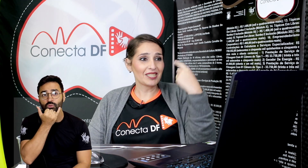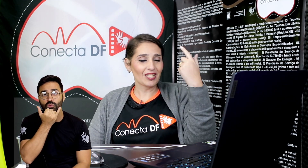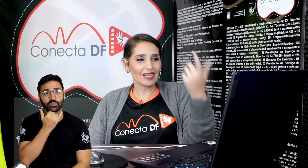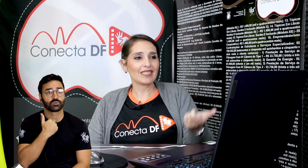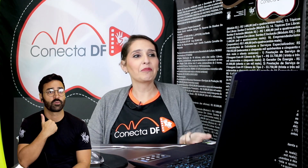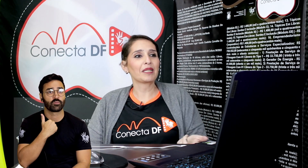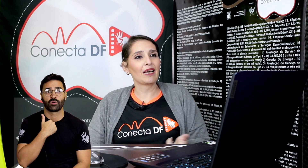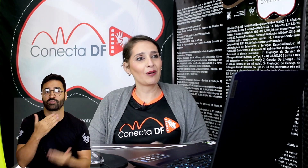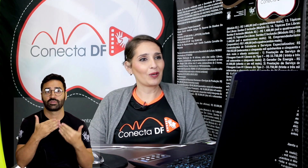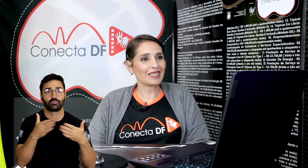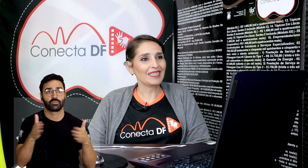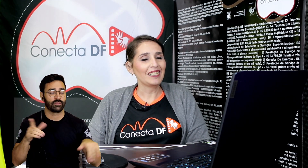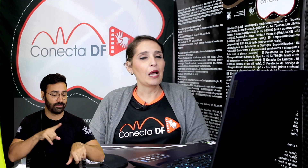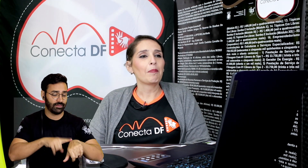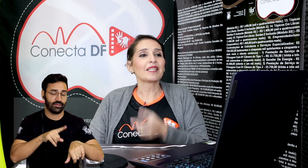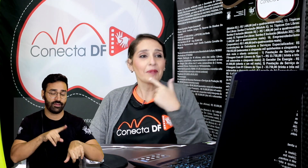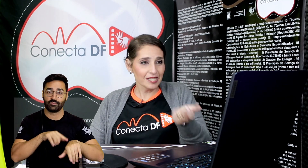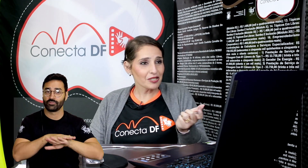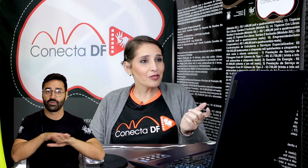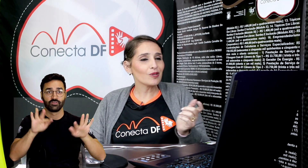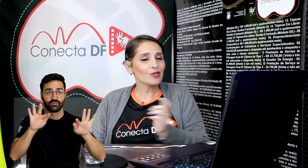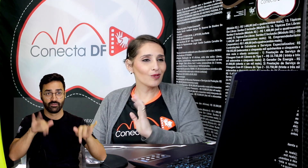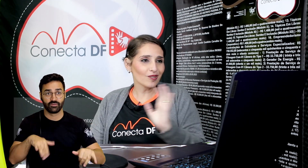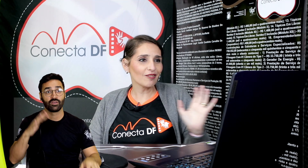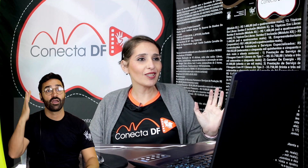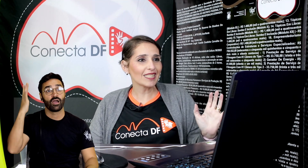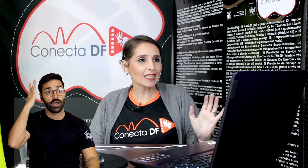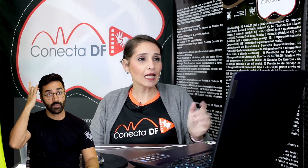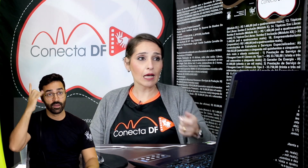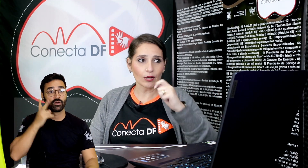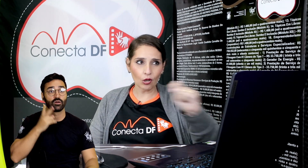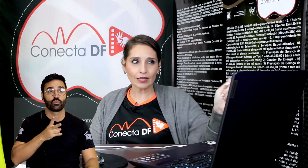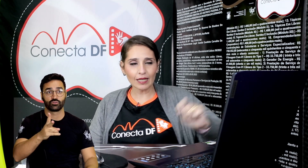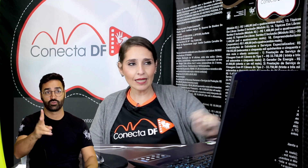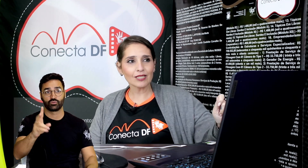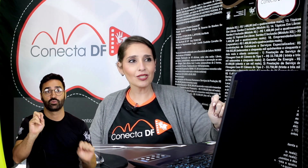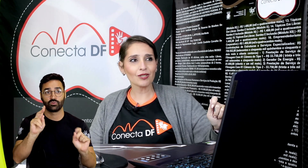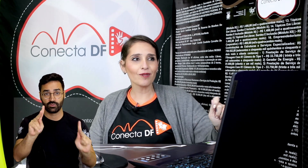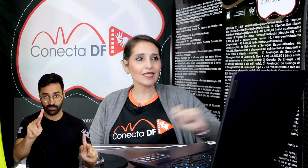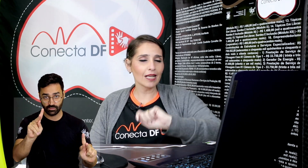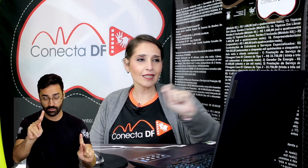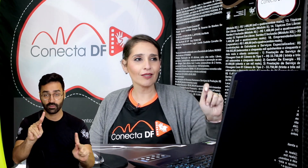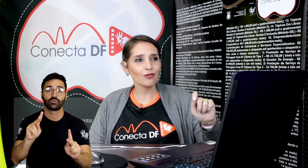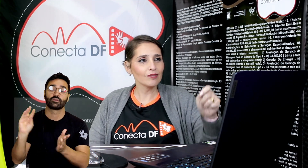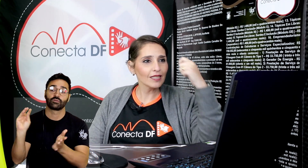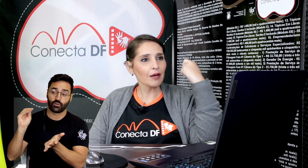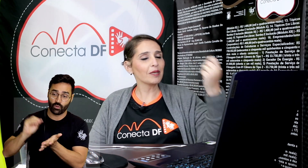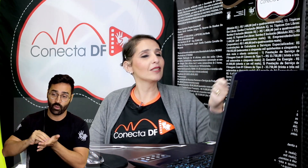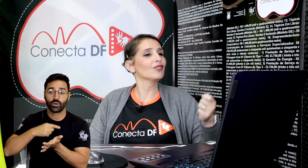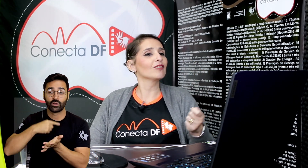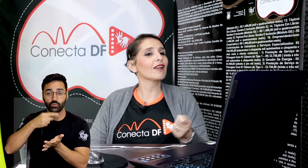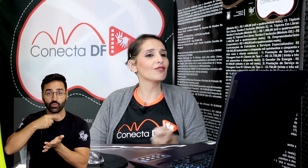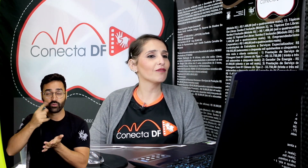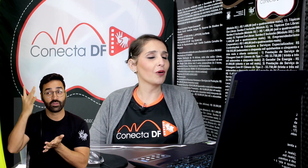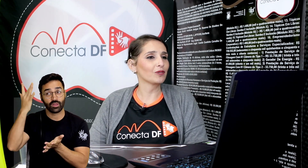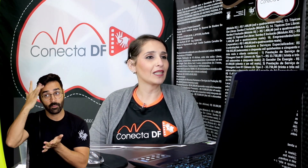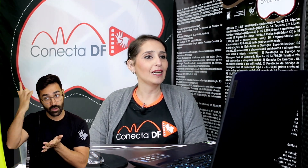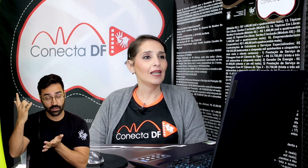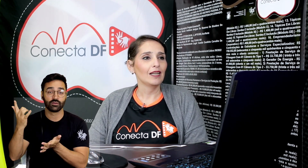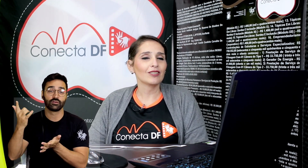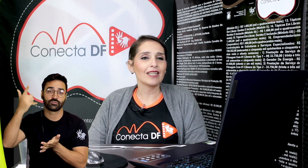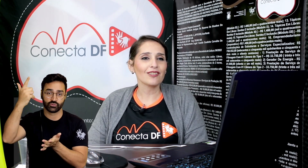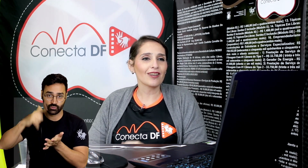microfone, porque a gente já está em cima da hora. Mas amanhã a gente continua se for necessário. Anota aí que a gente não esquece a dúvida e amanhã a gente traz de